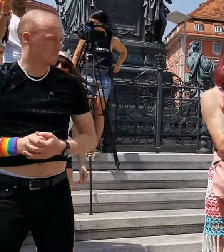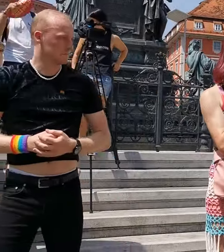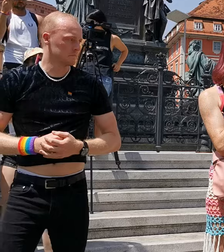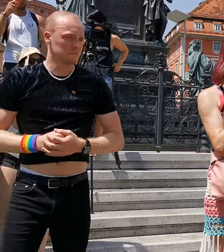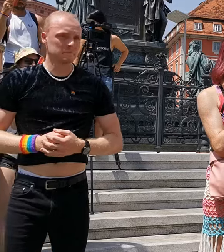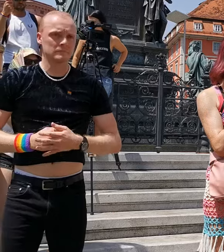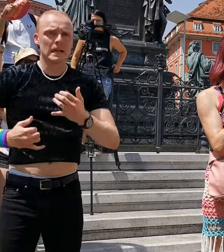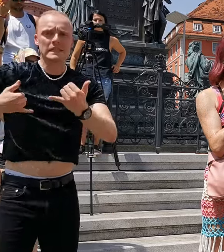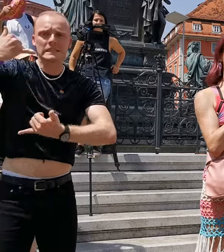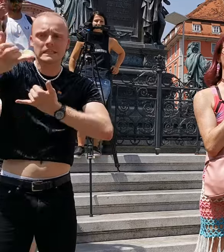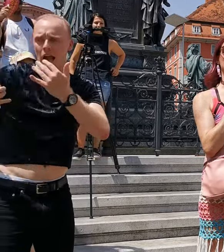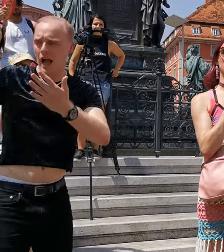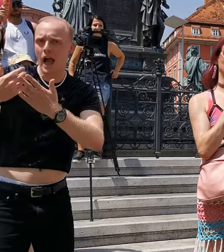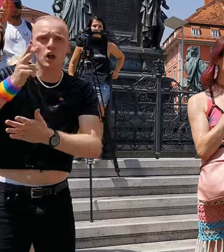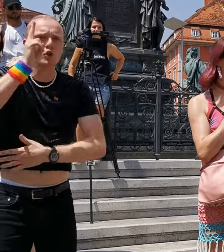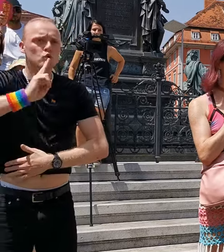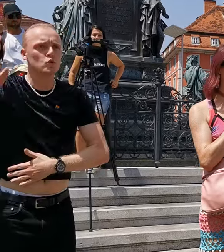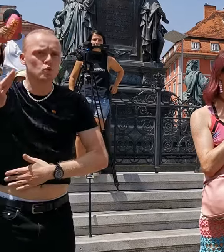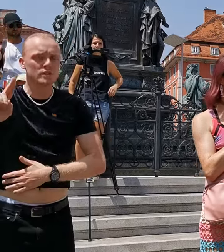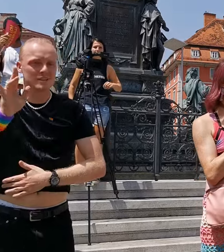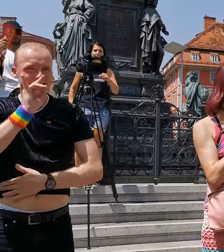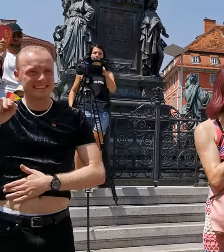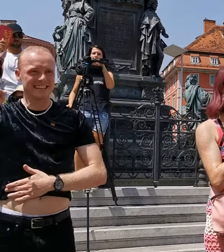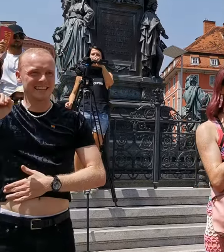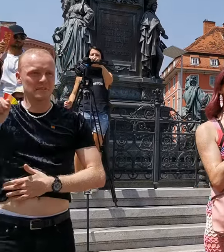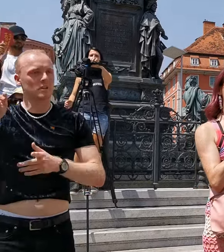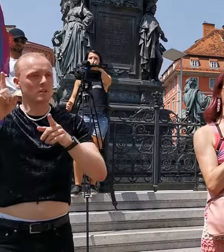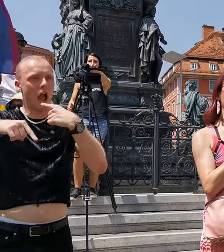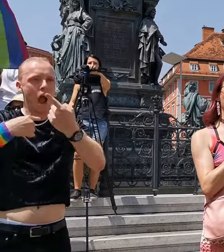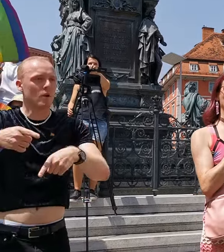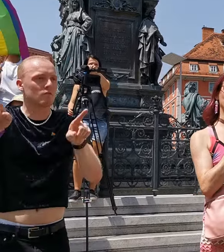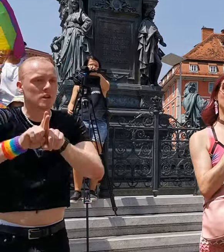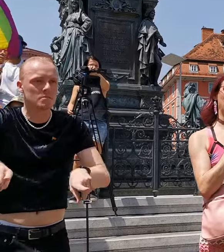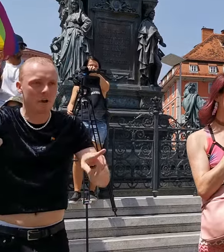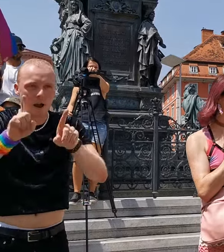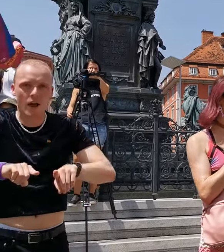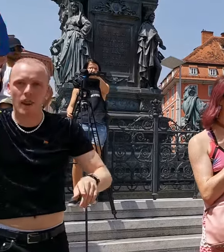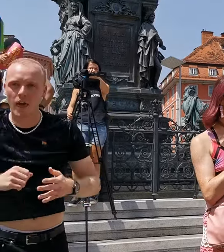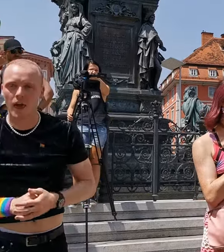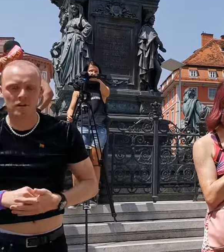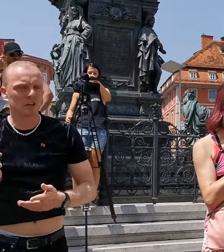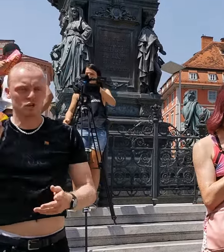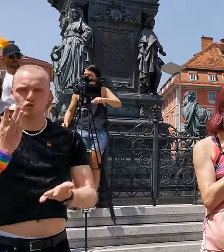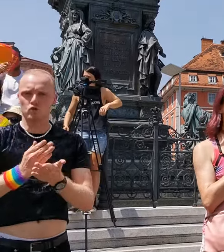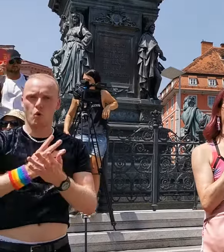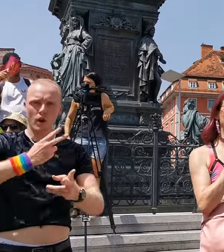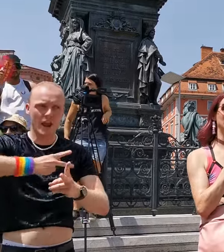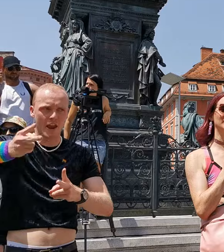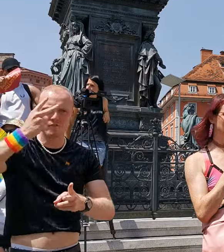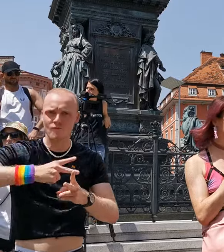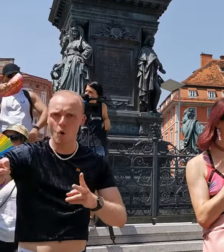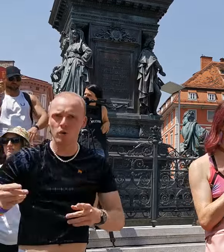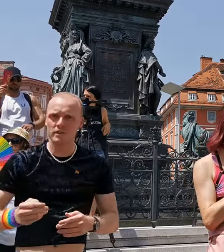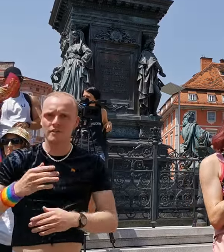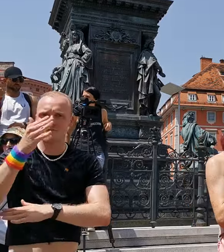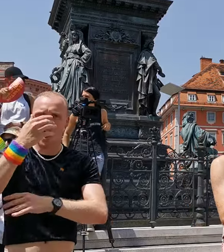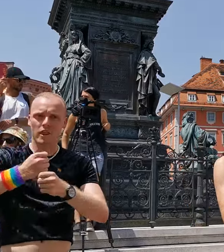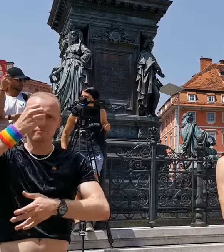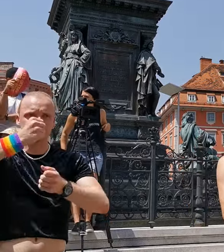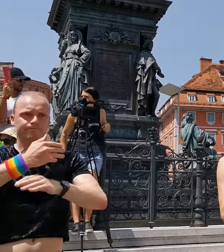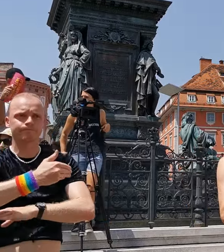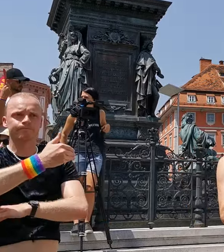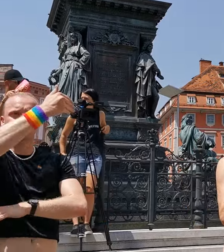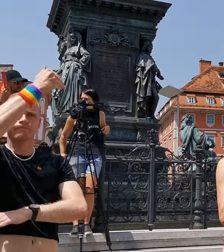Jedes Jahr im Juni sehen wir die übliche Choreografie, an die wir uns mittlerweile gewohnt haben sollten. Die Flaggen werden gehisst,